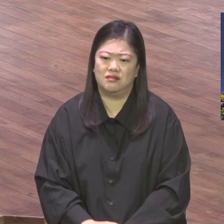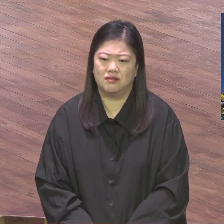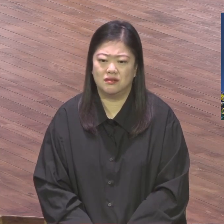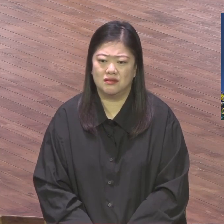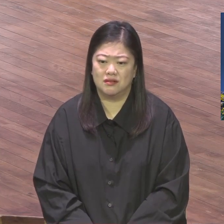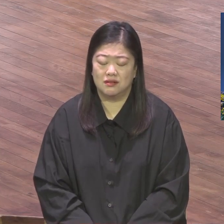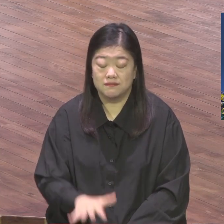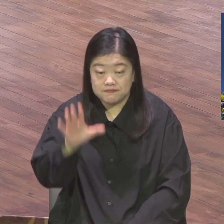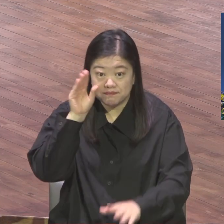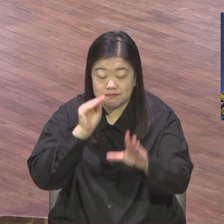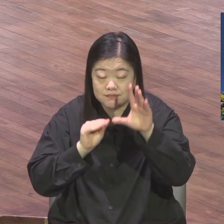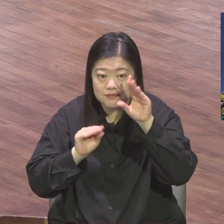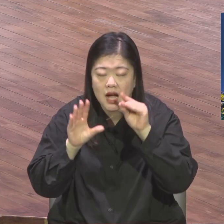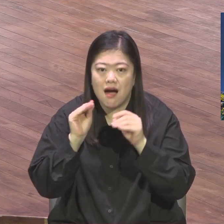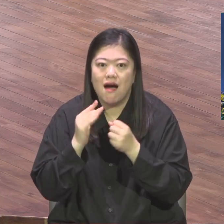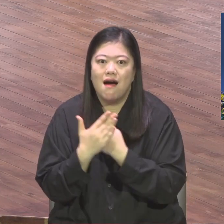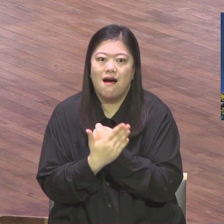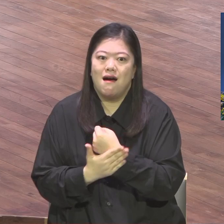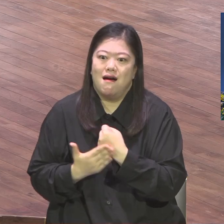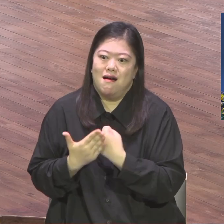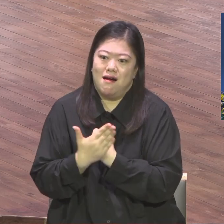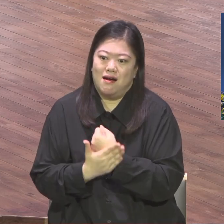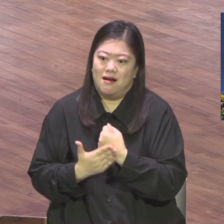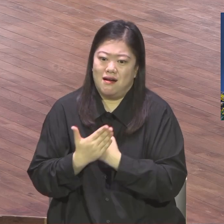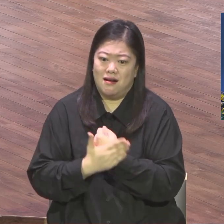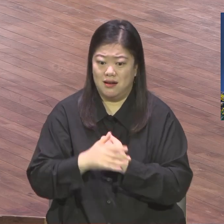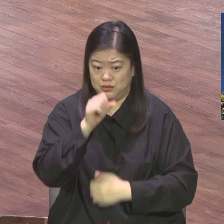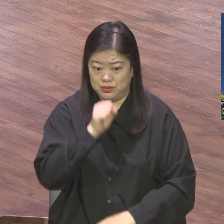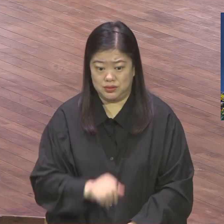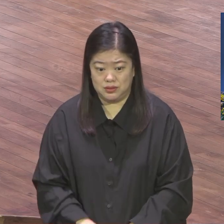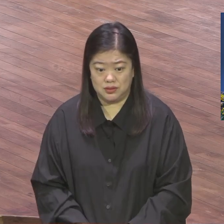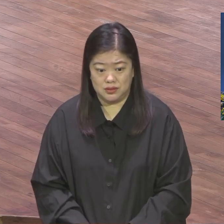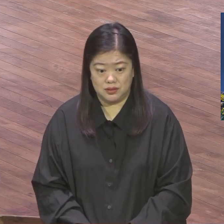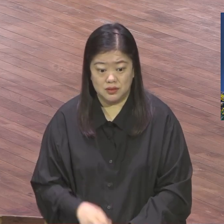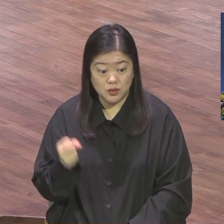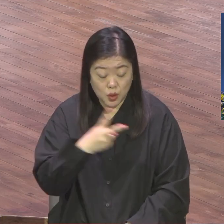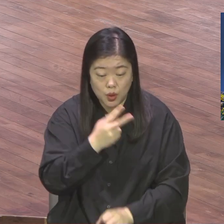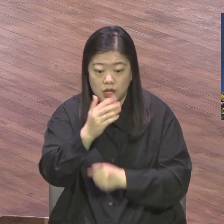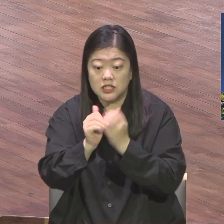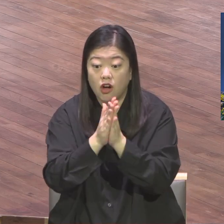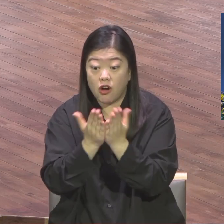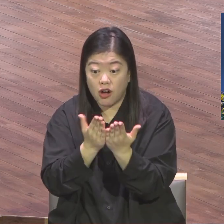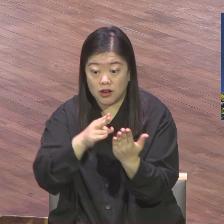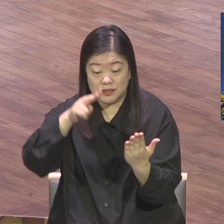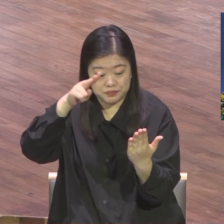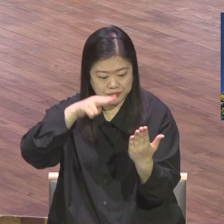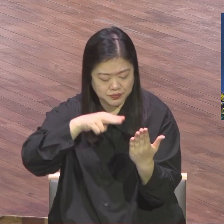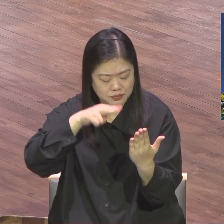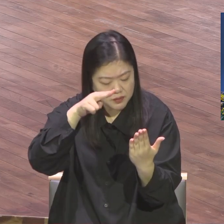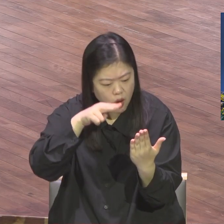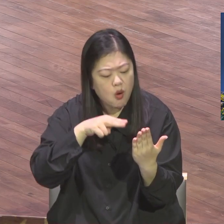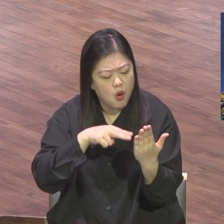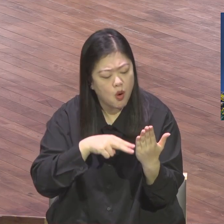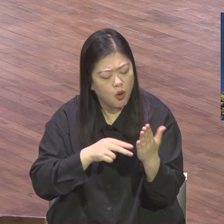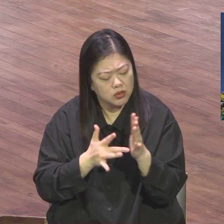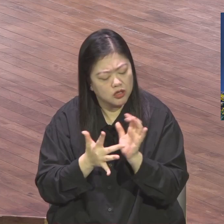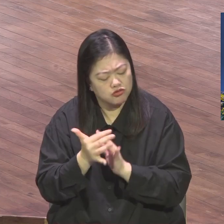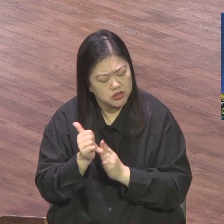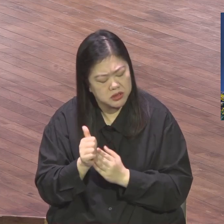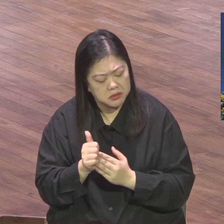영적, 육적 정보만 받으려 하지 말고 그 말씀으로 불타오르라. 누가 보면 24장 32절에